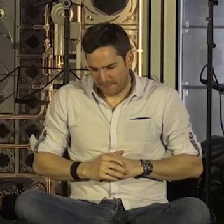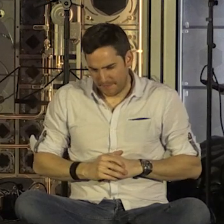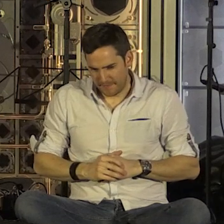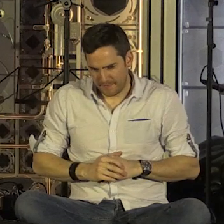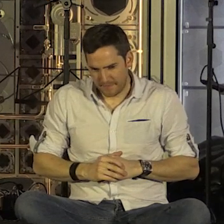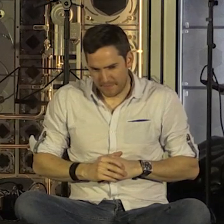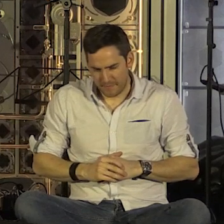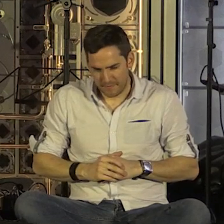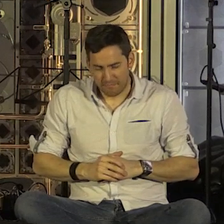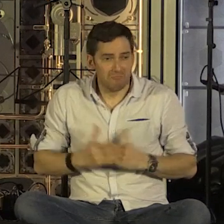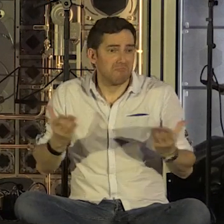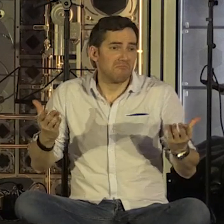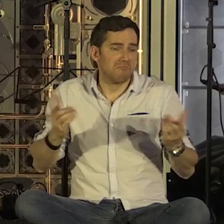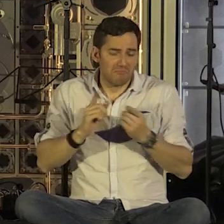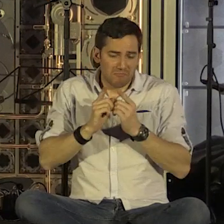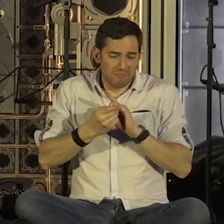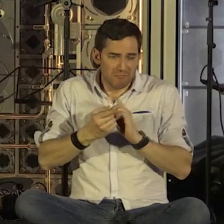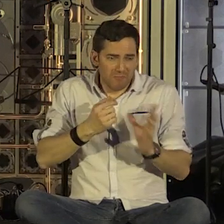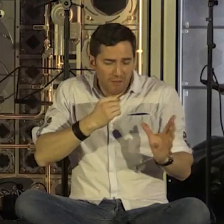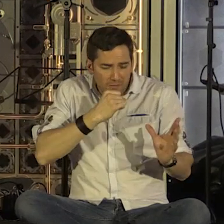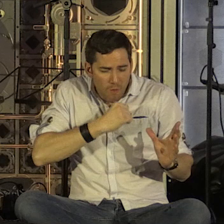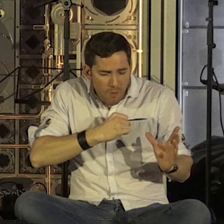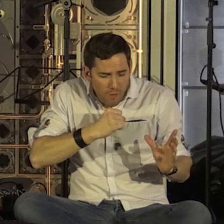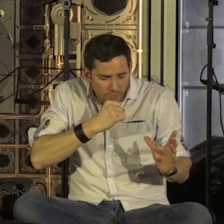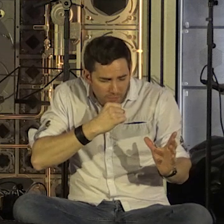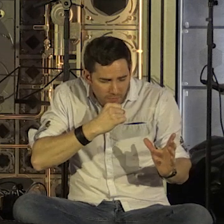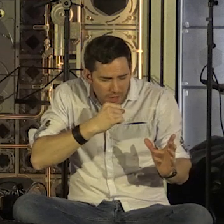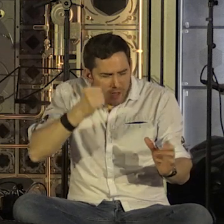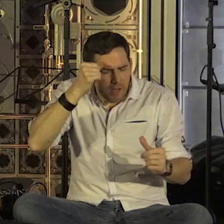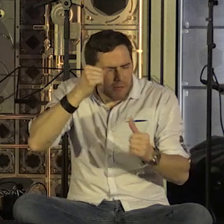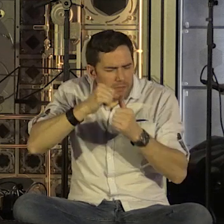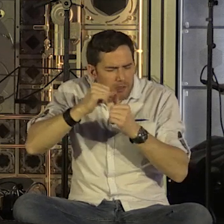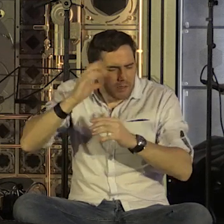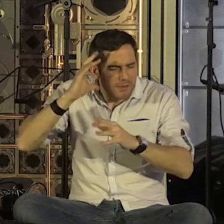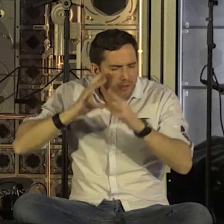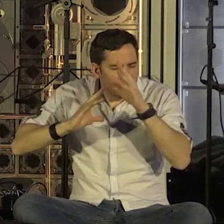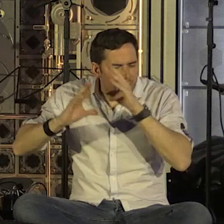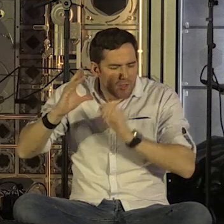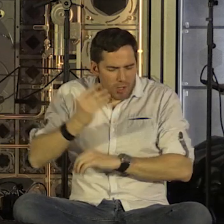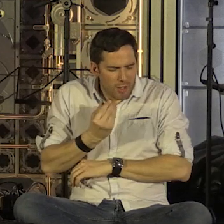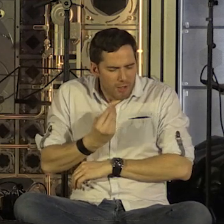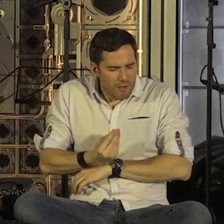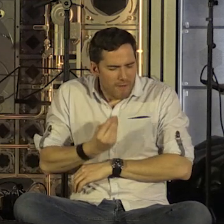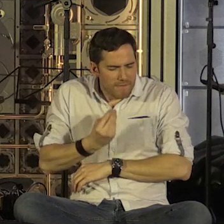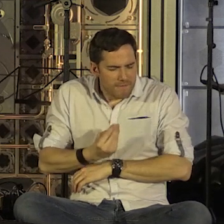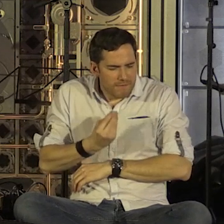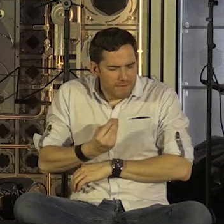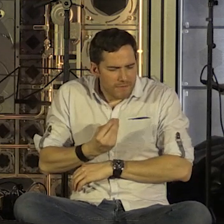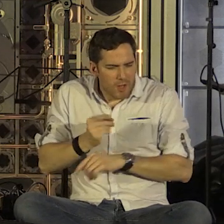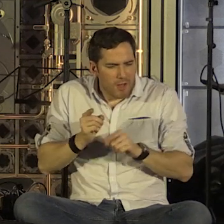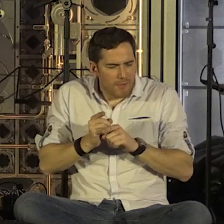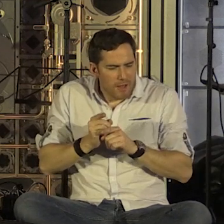Le vieillard, en moi, se souvient de l'enfant Comme d'une mémoire avec une gorge